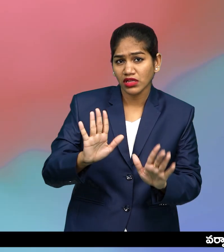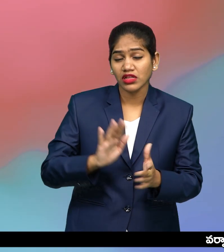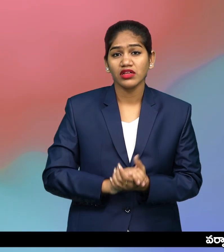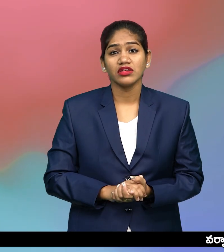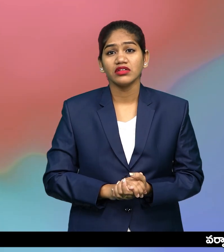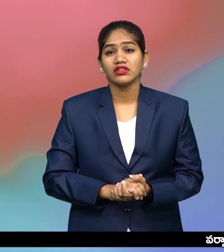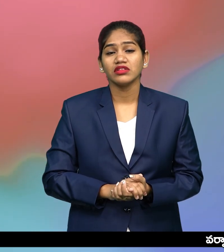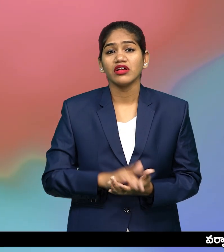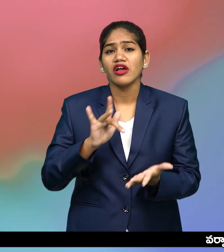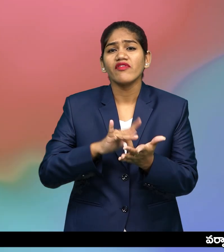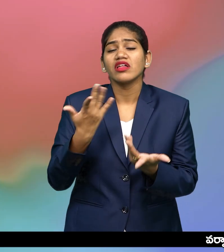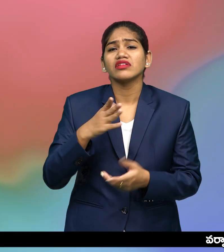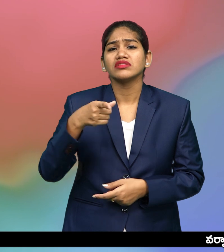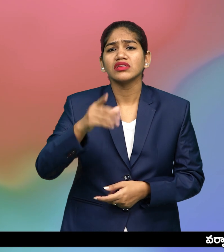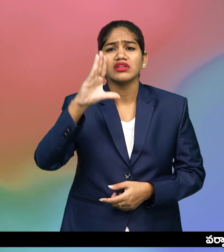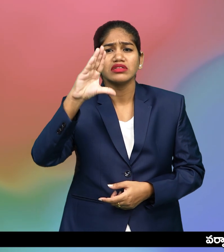వర్షాలు లేని దీర్ఘకాలం.